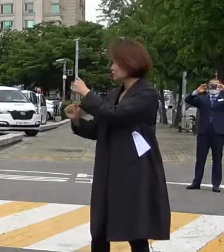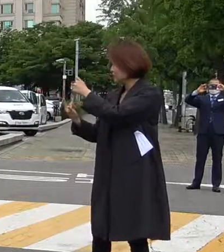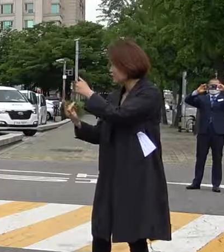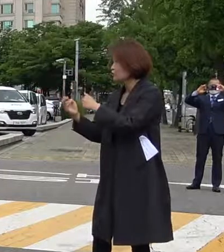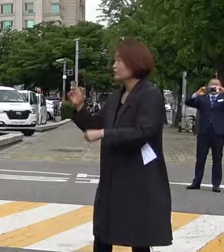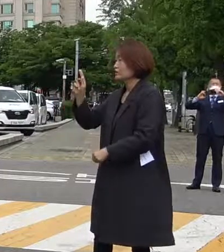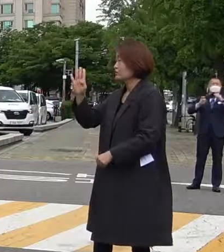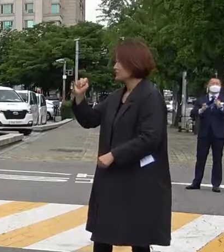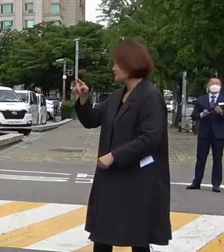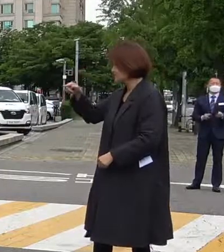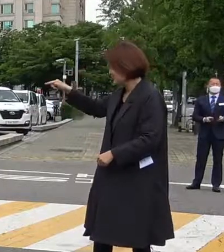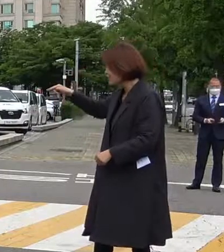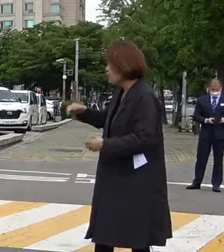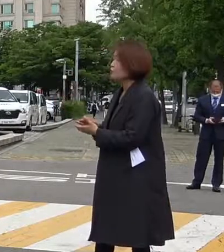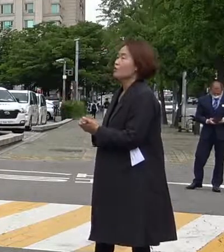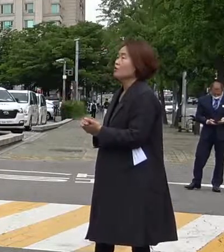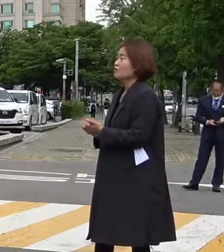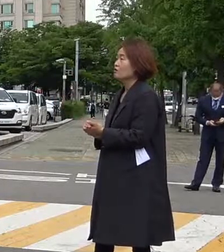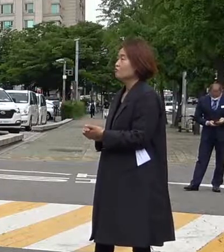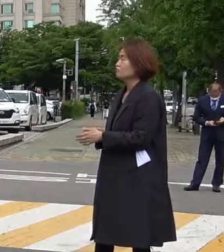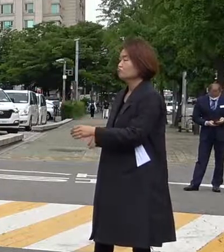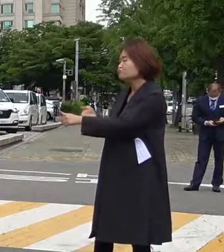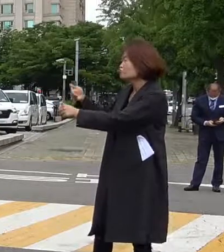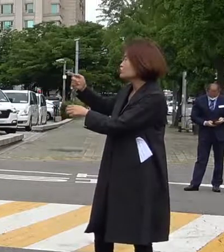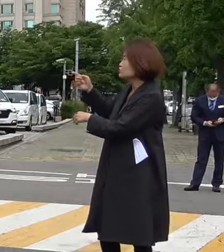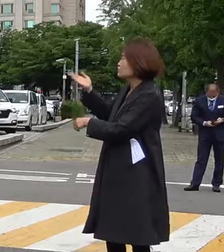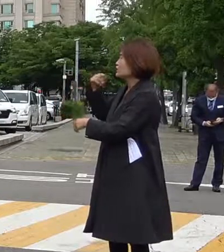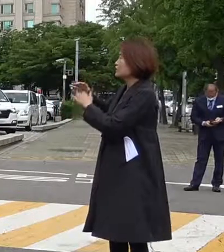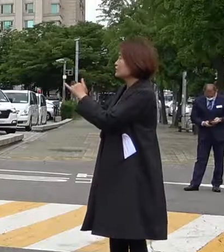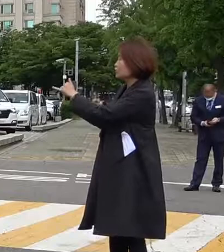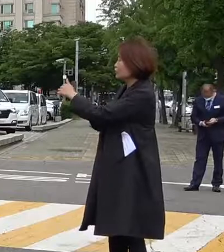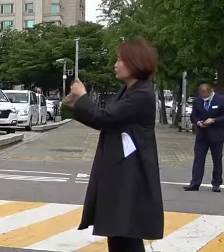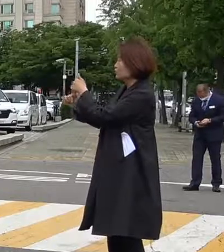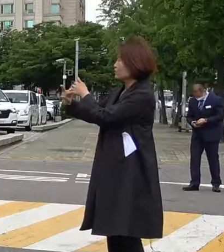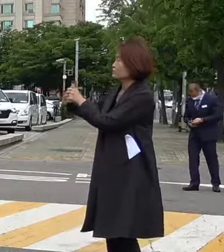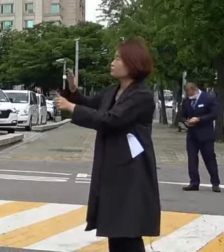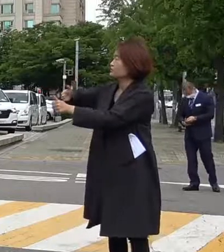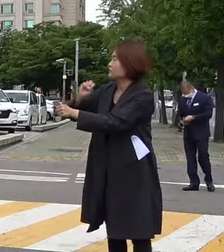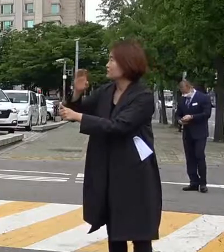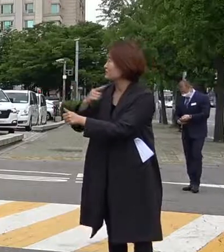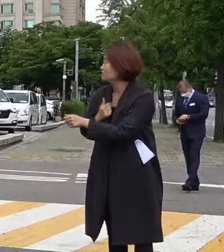지상파 방송사에 이 권고를 했는데,